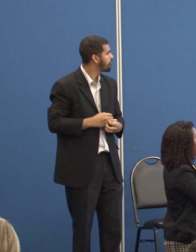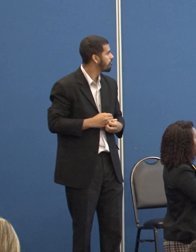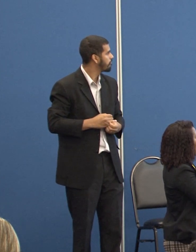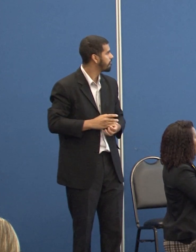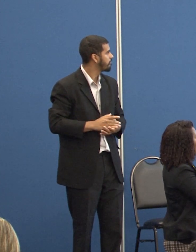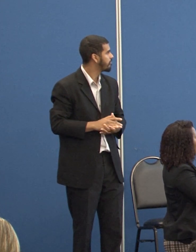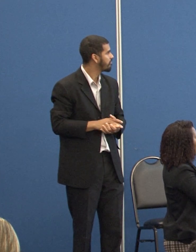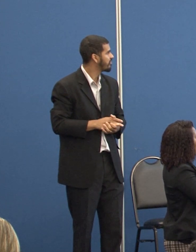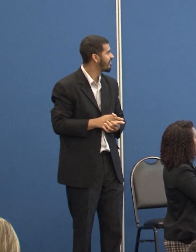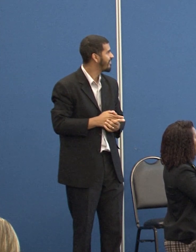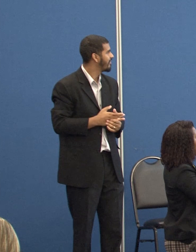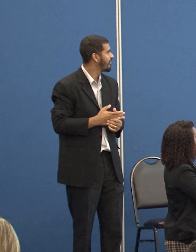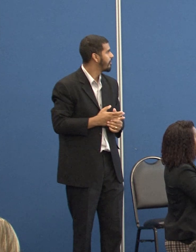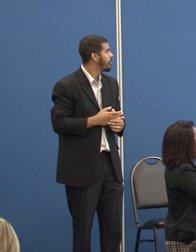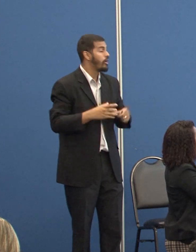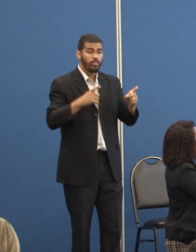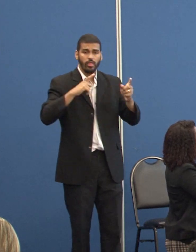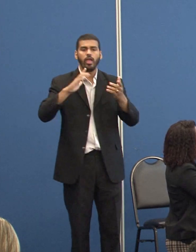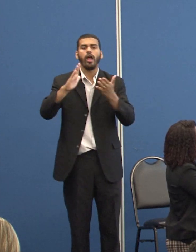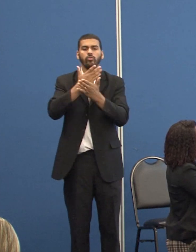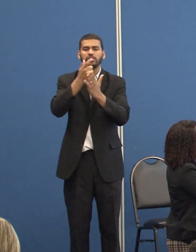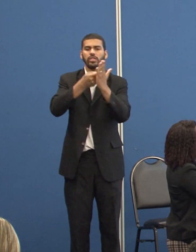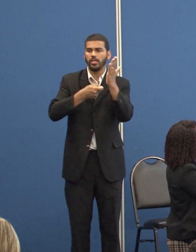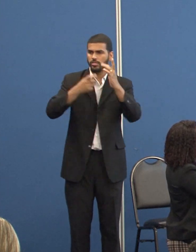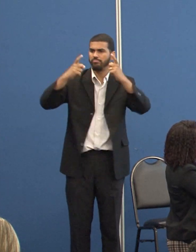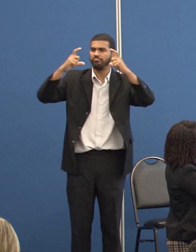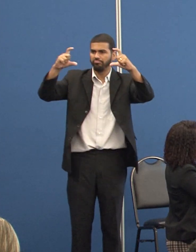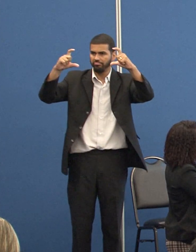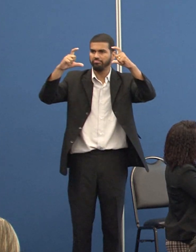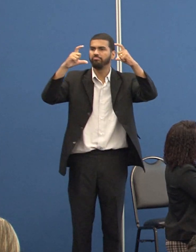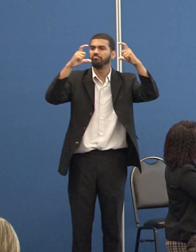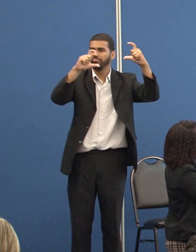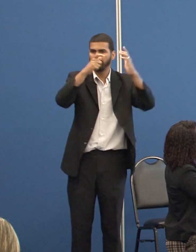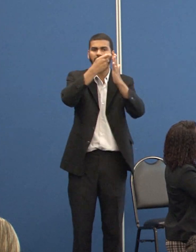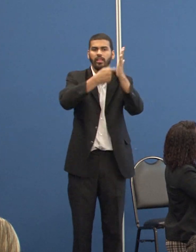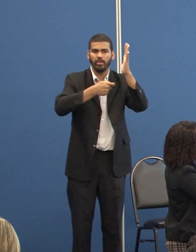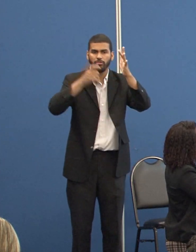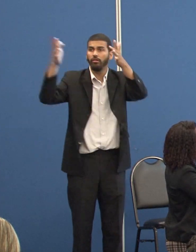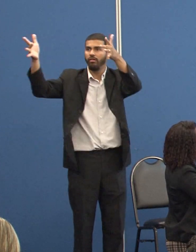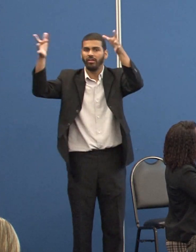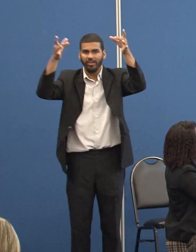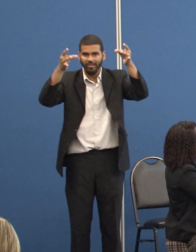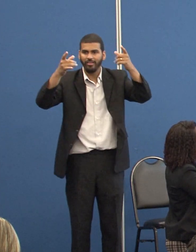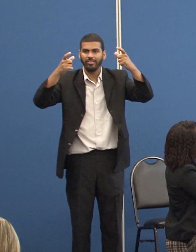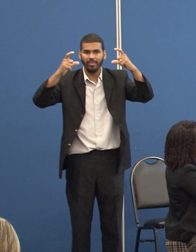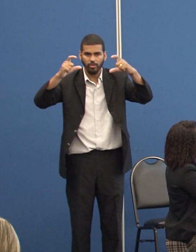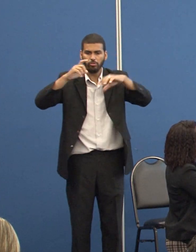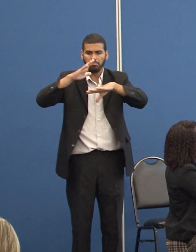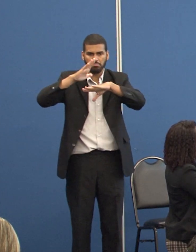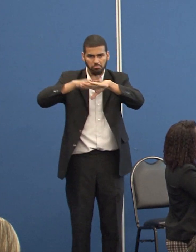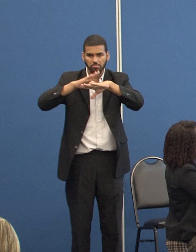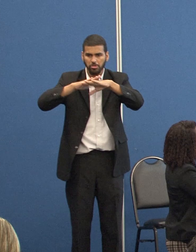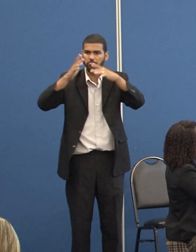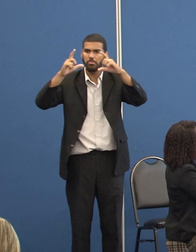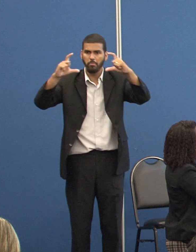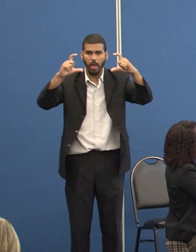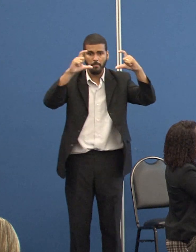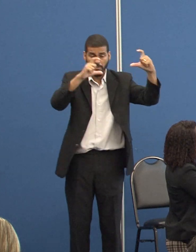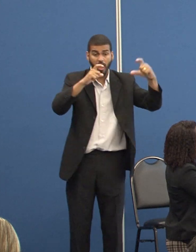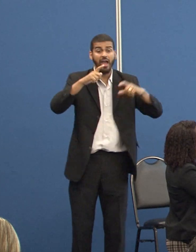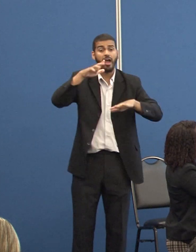Então, nós temos alguns textos, né, que nós também tiramos, que nós produzimos, e a questão de